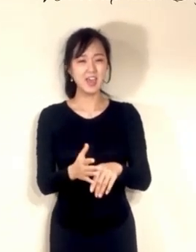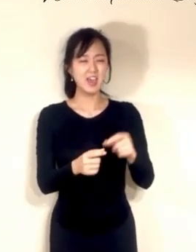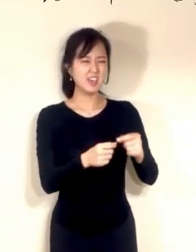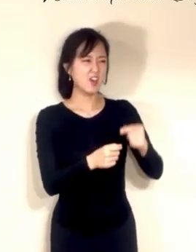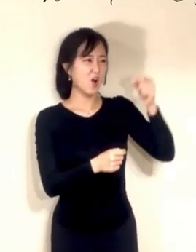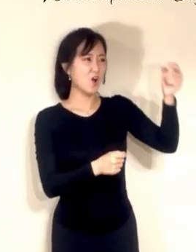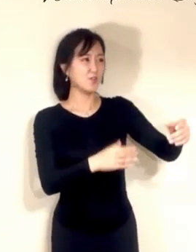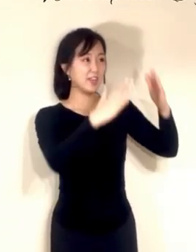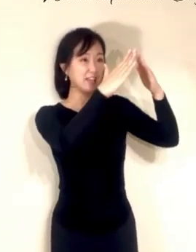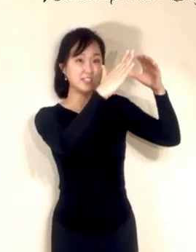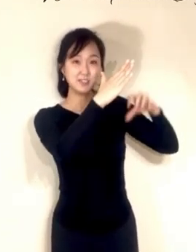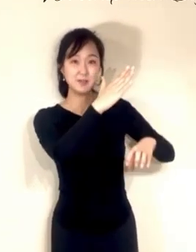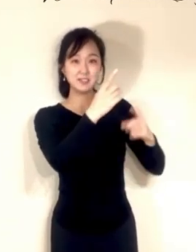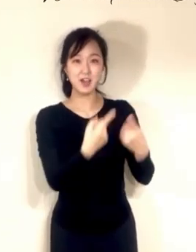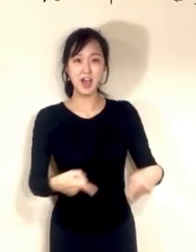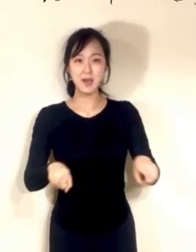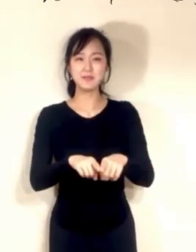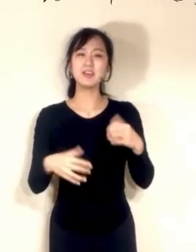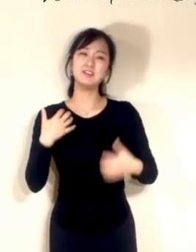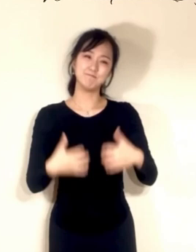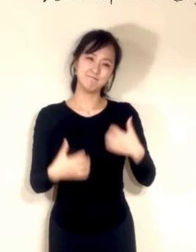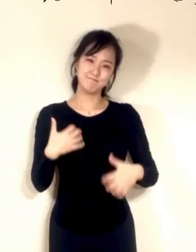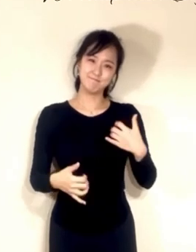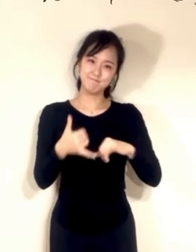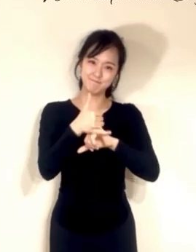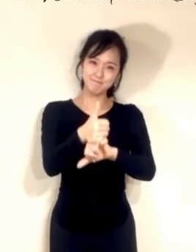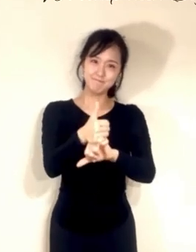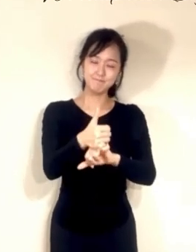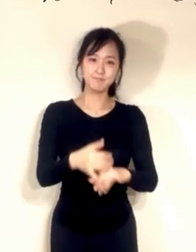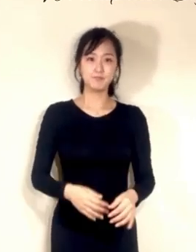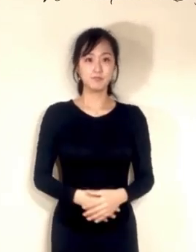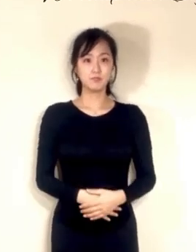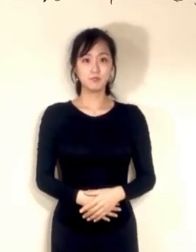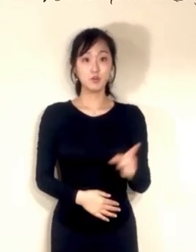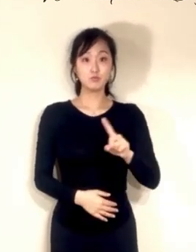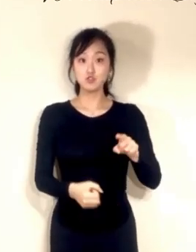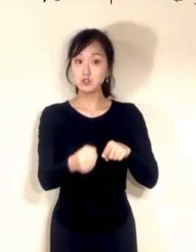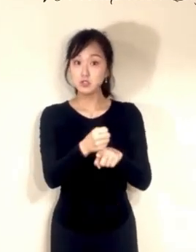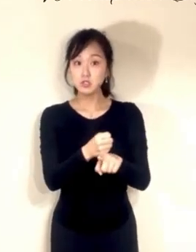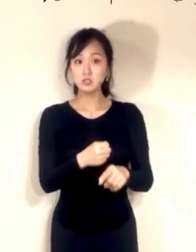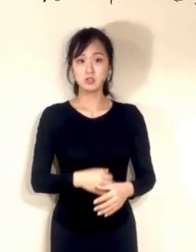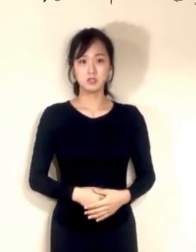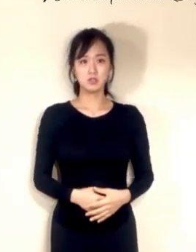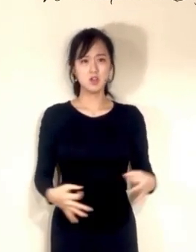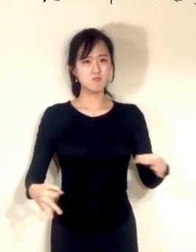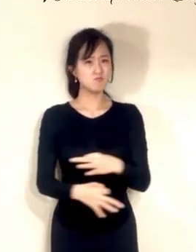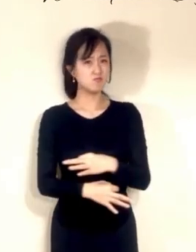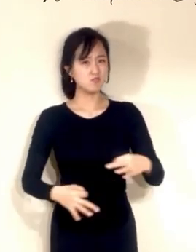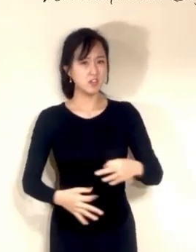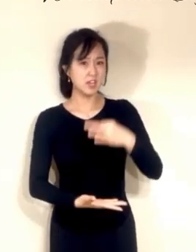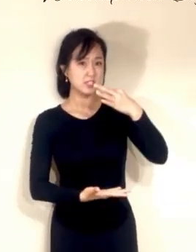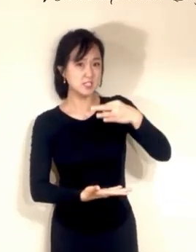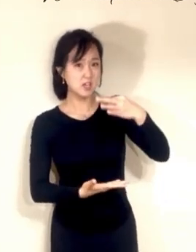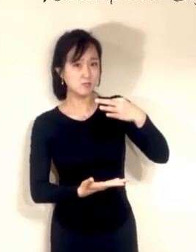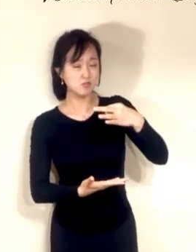처소로 영접하리라. 무슨 의미입니까? 불의의 재물로 친구를 사귀라.